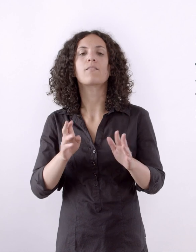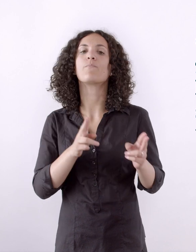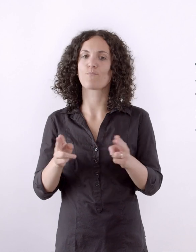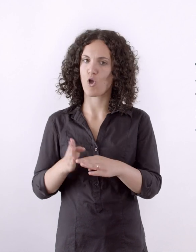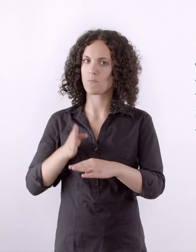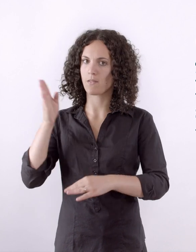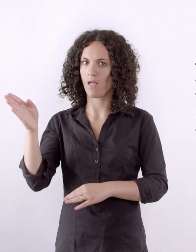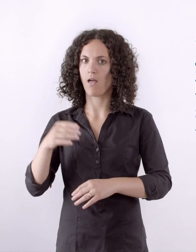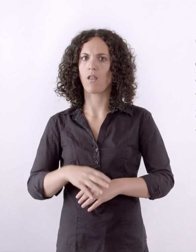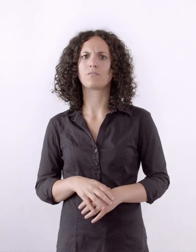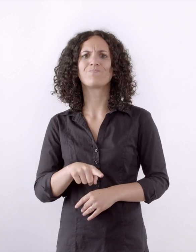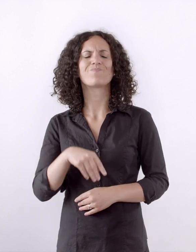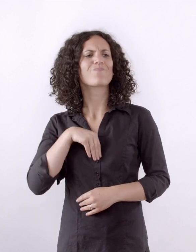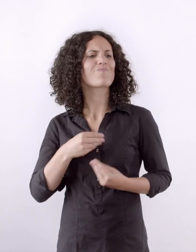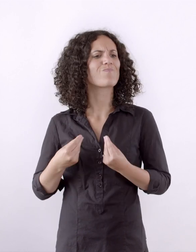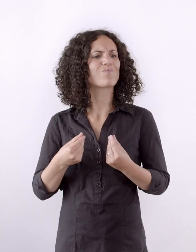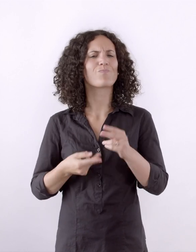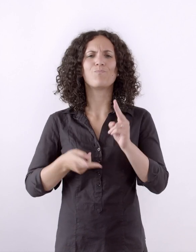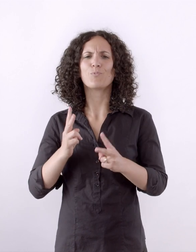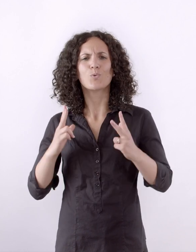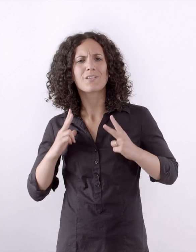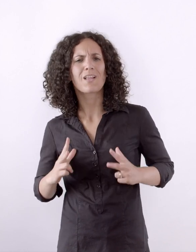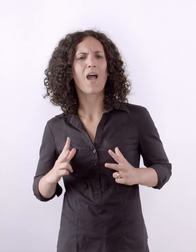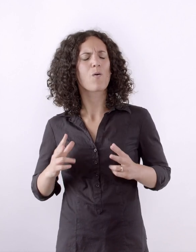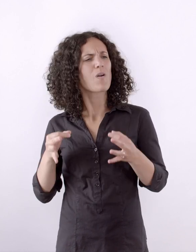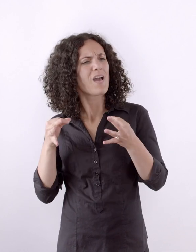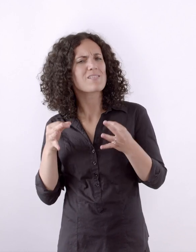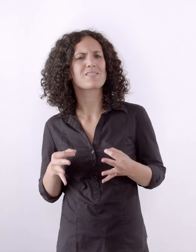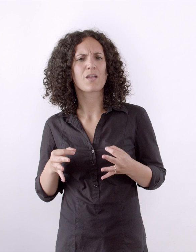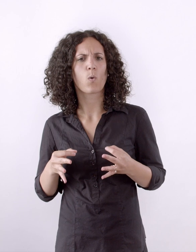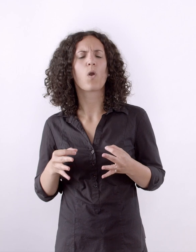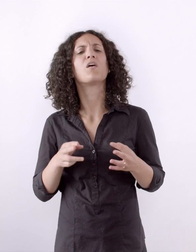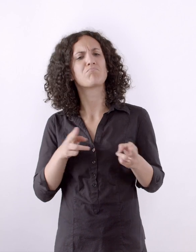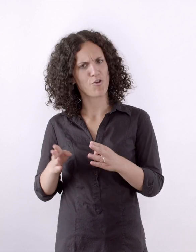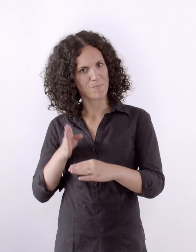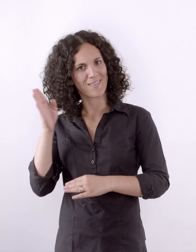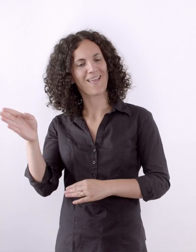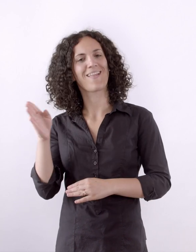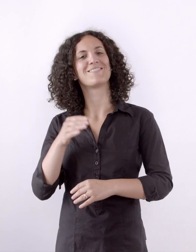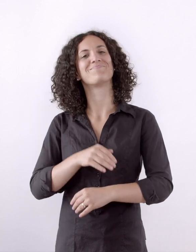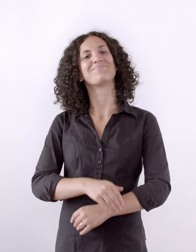140 su 90. E ogni volta pensi sia necessario per sentirti più tranquilla e sicura.